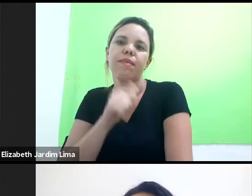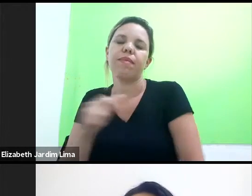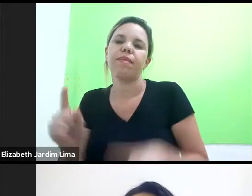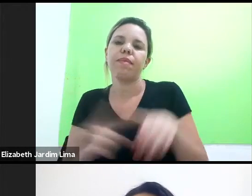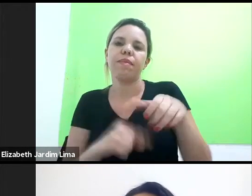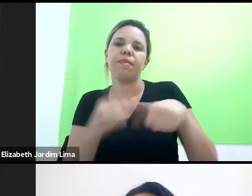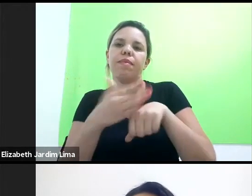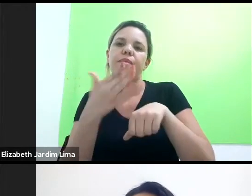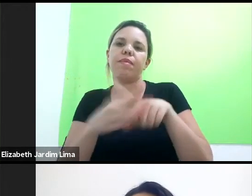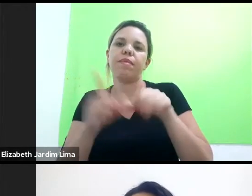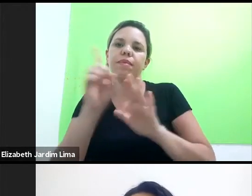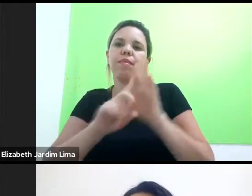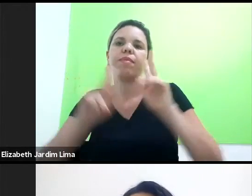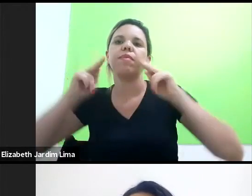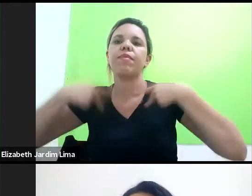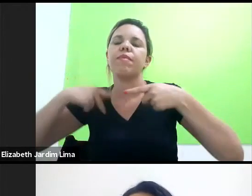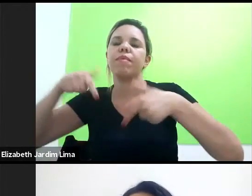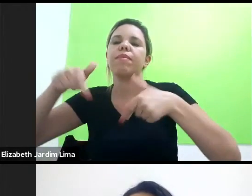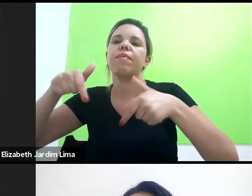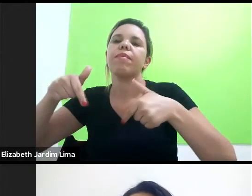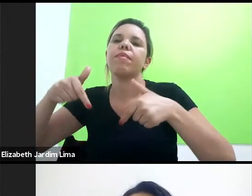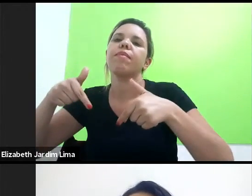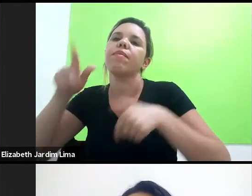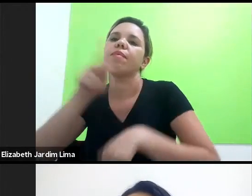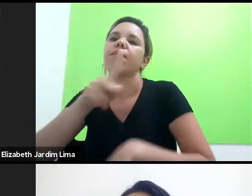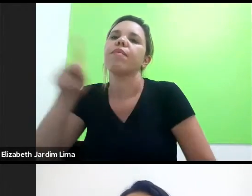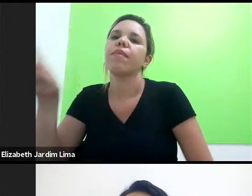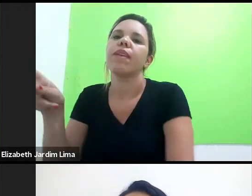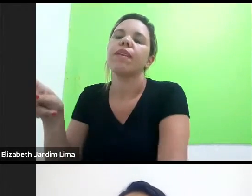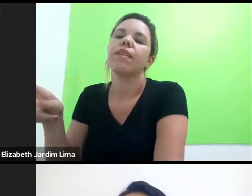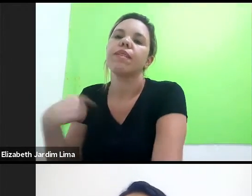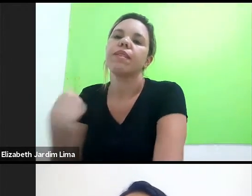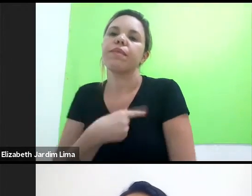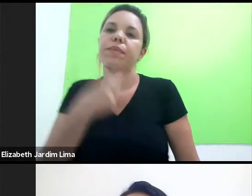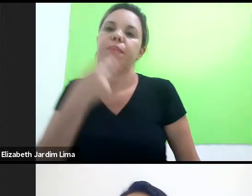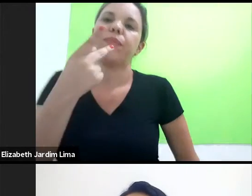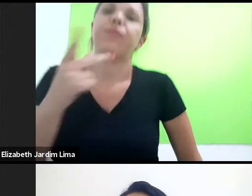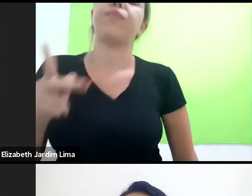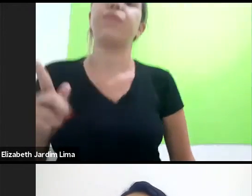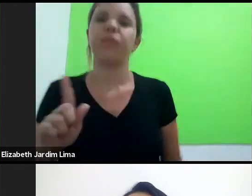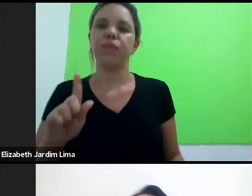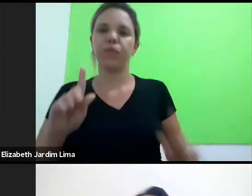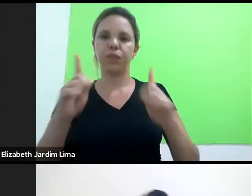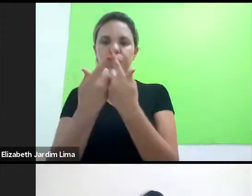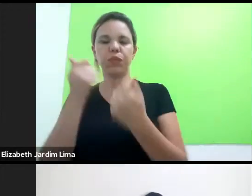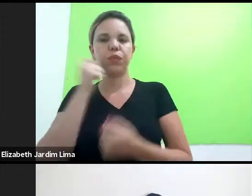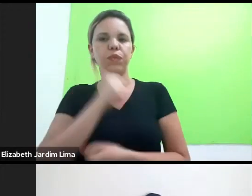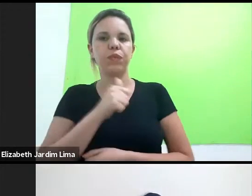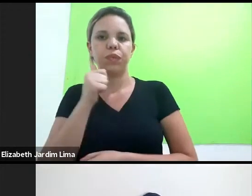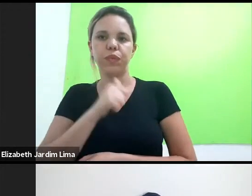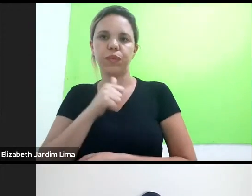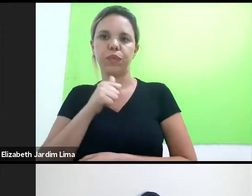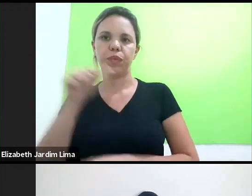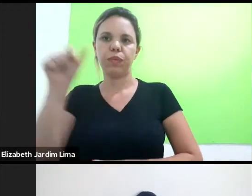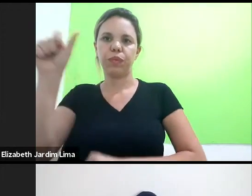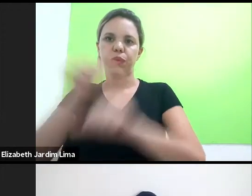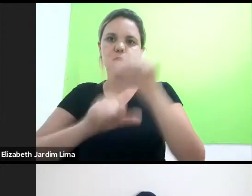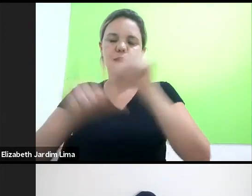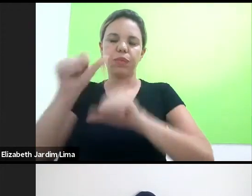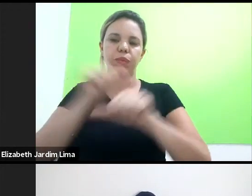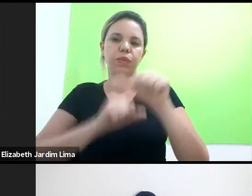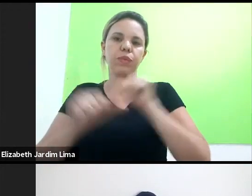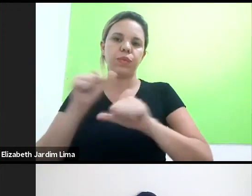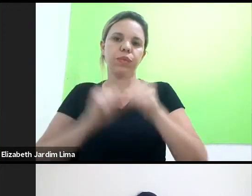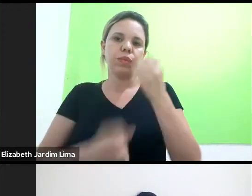humanos, a gente consegue ver isso pelos trabalhos, pelas professoras, né? A gente está falando de um grupo de mulheres que está transformando, por acaso, né? Parece